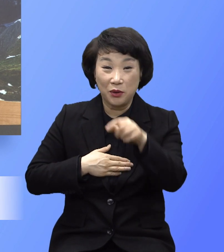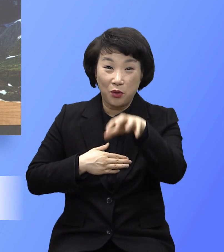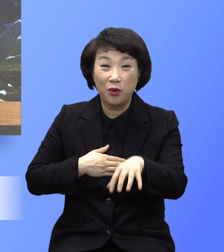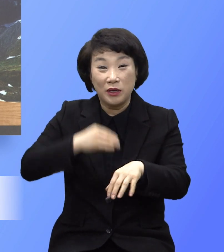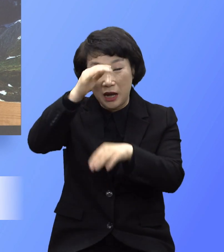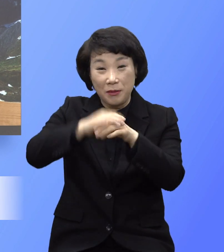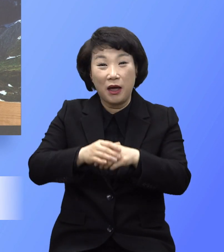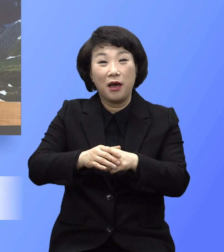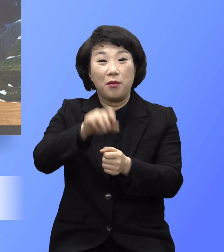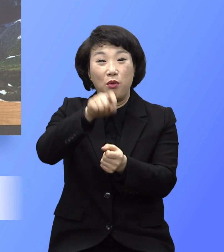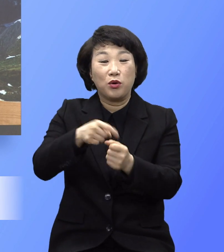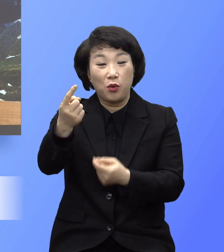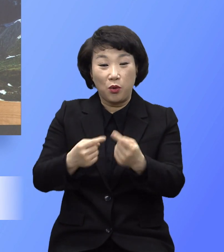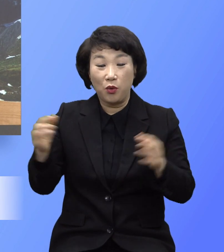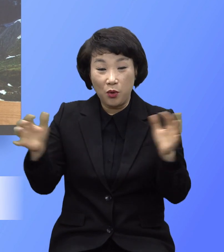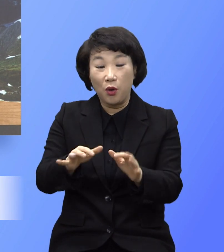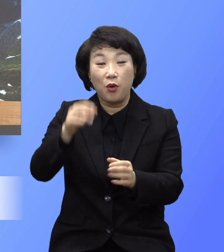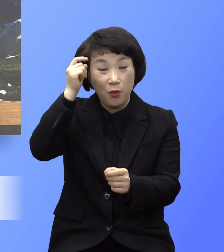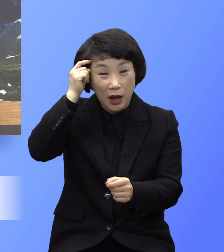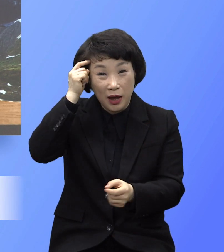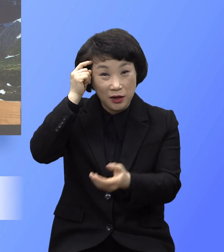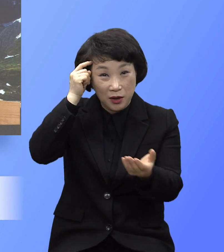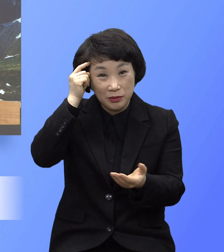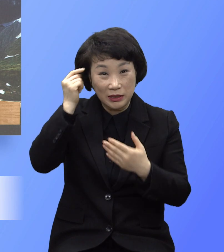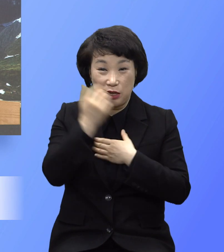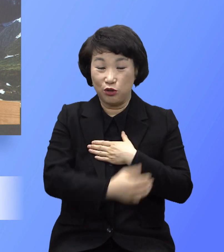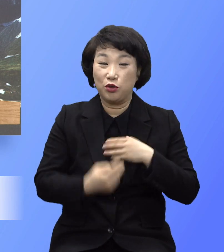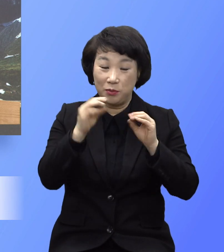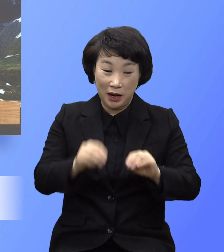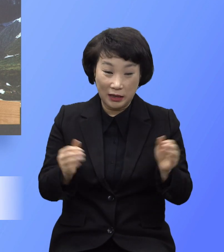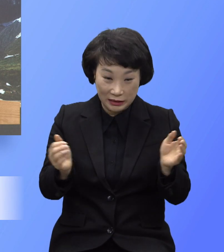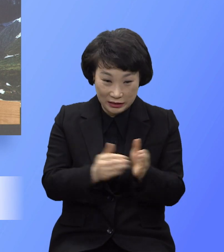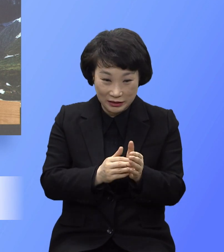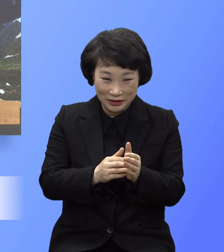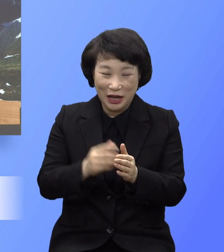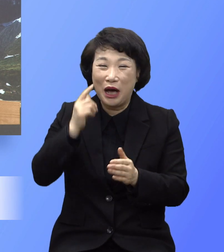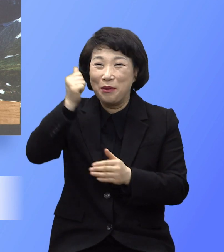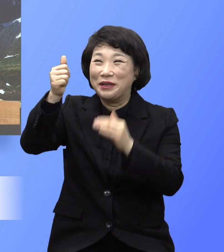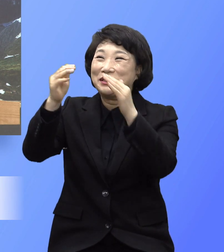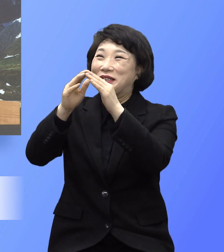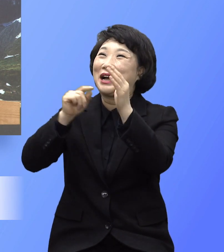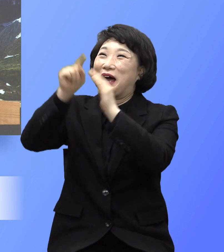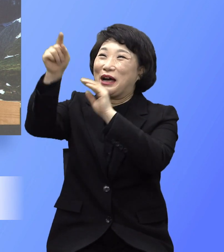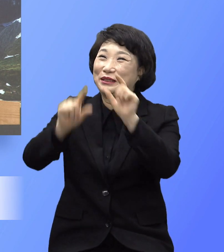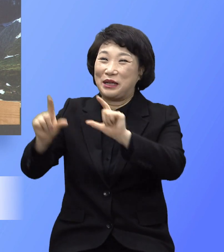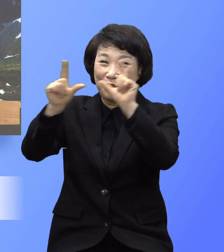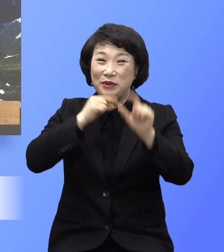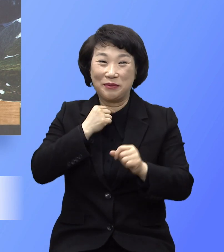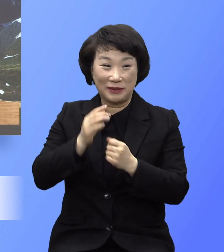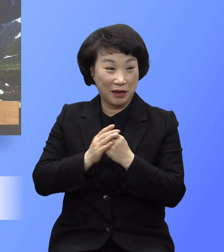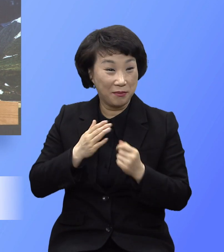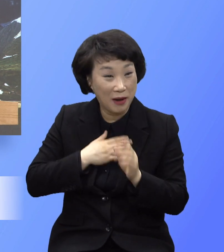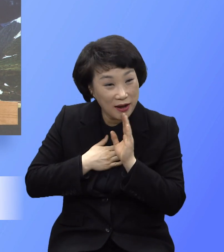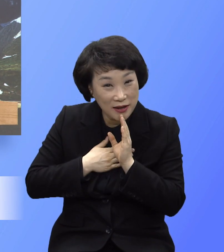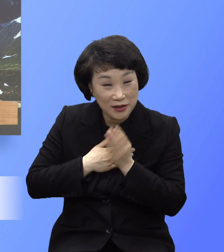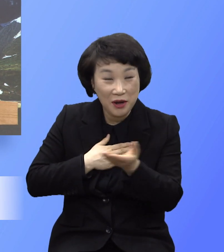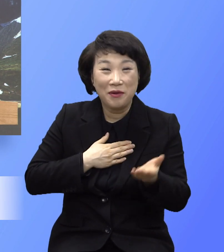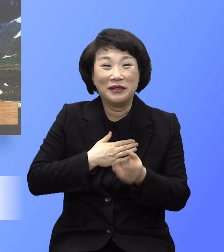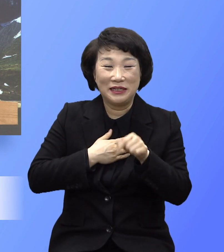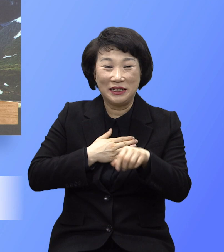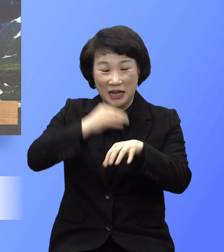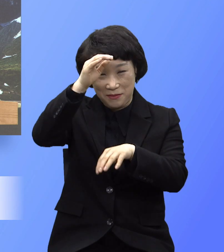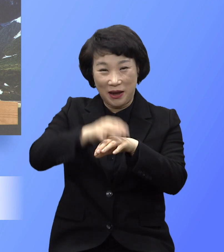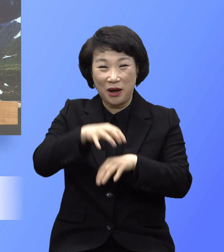왜 왔느냐? 육신이 끝난 순간 아버지 집에 가 살려고. 이 예배당은 예배